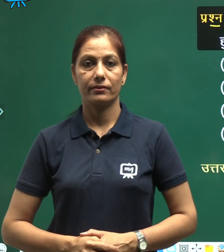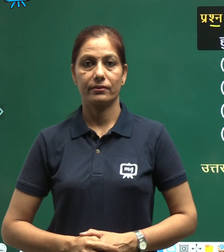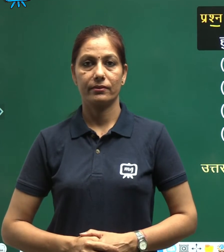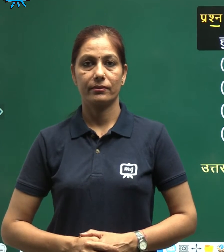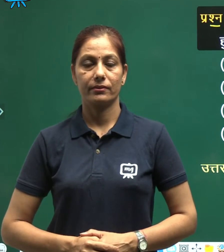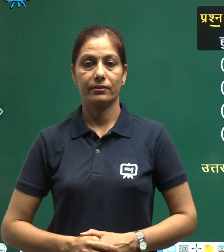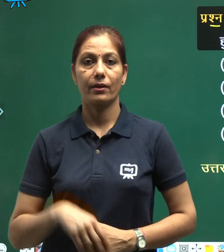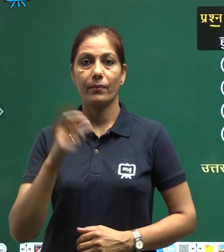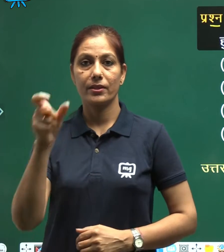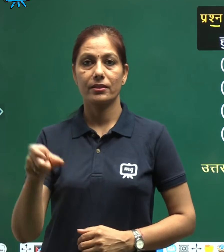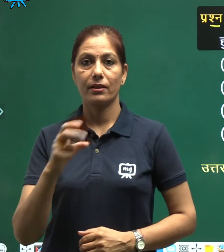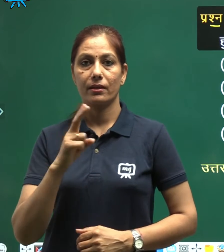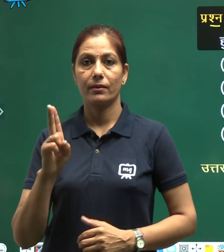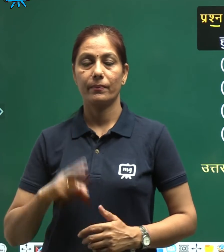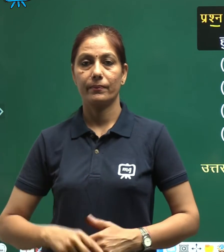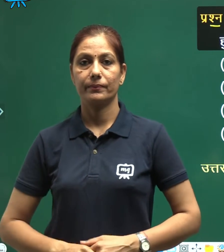प्रेमचंद का